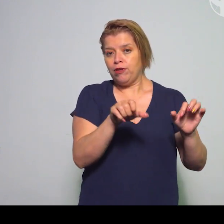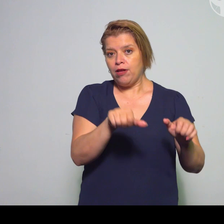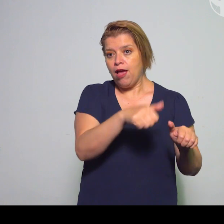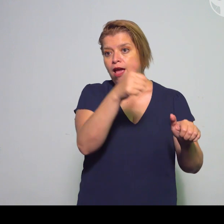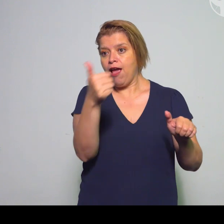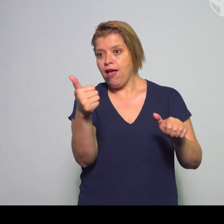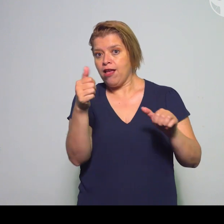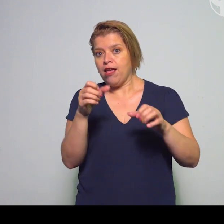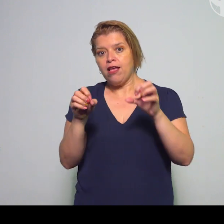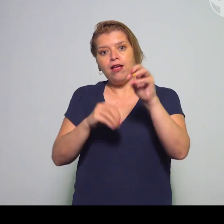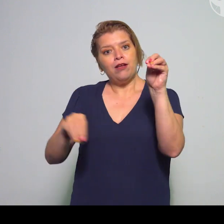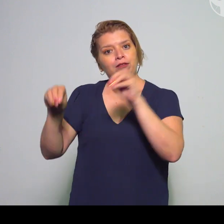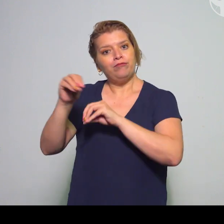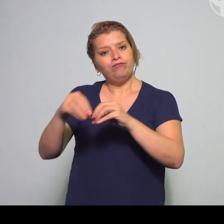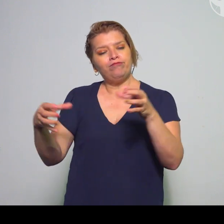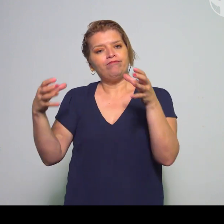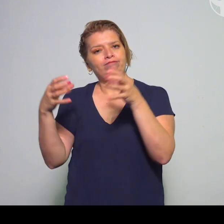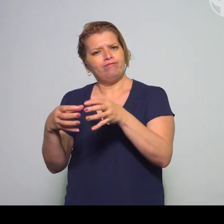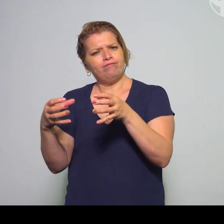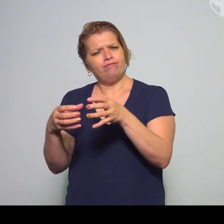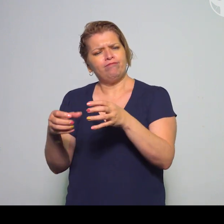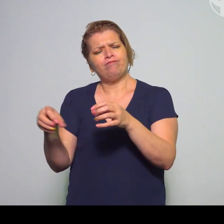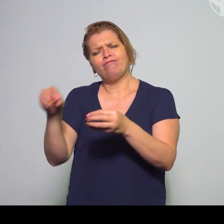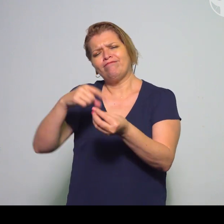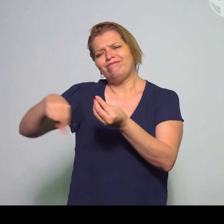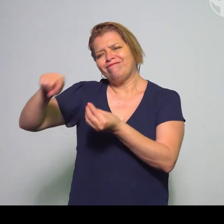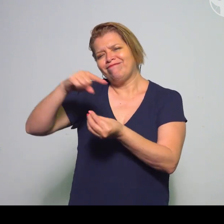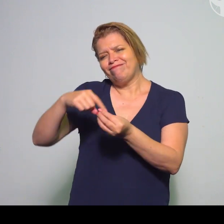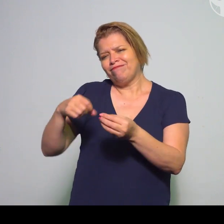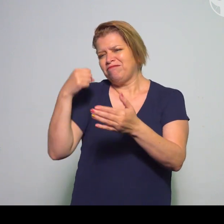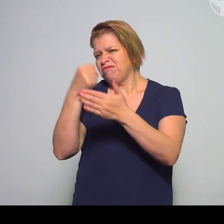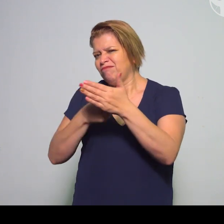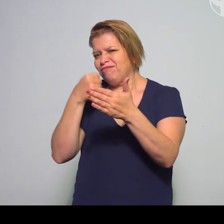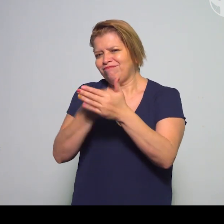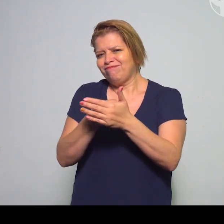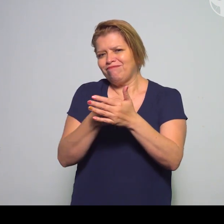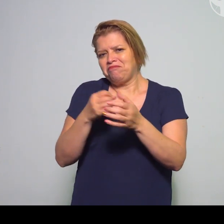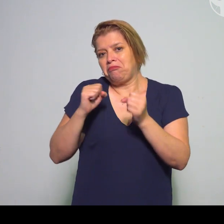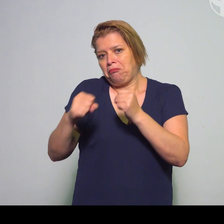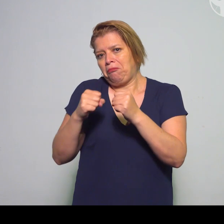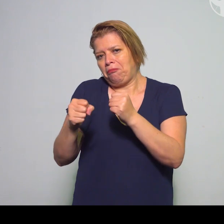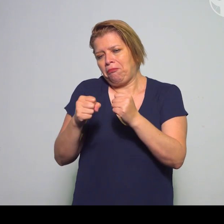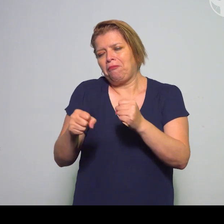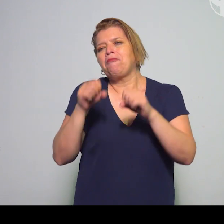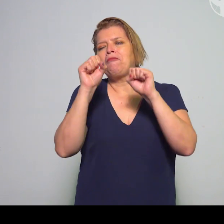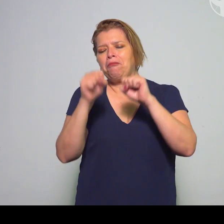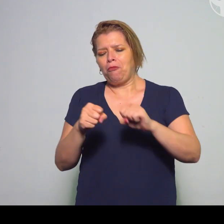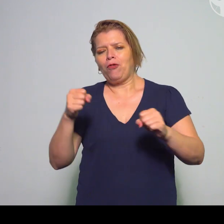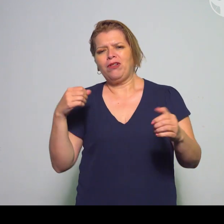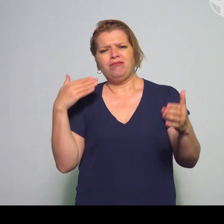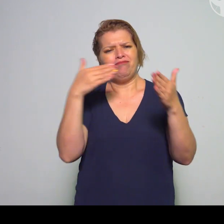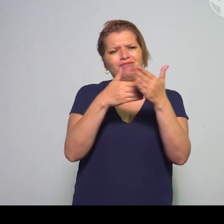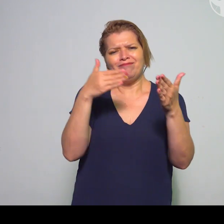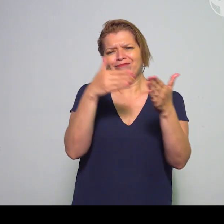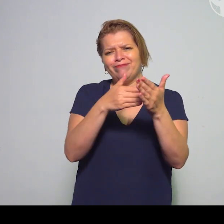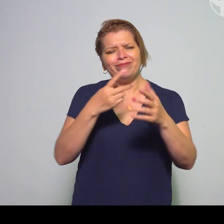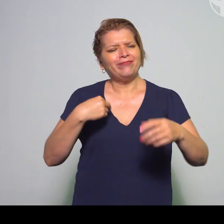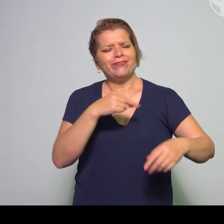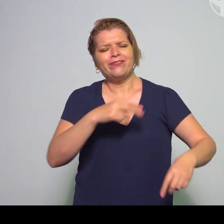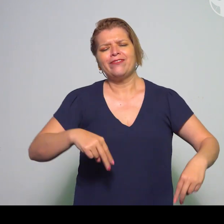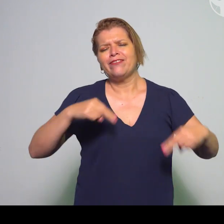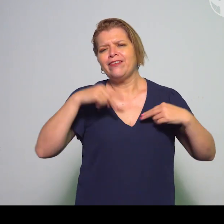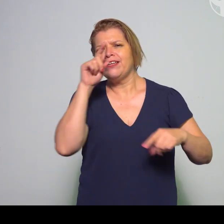funcionales a ser familias disfuncionales, dependiendo también de las crisis. Así es, las crisis entonces pueden afectar